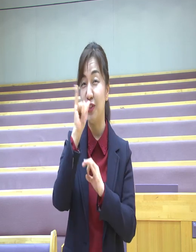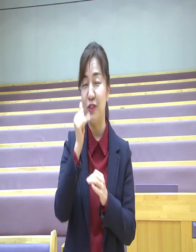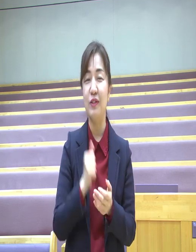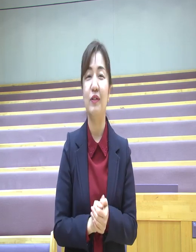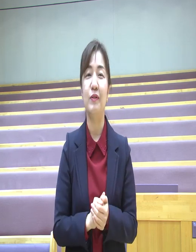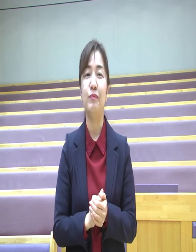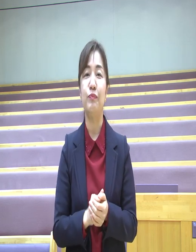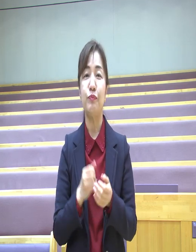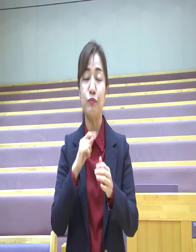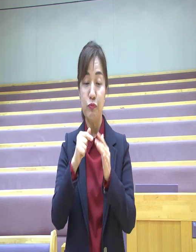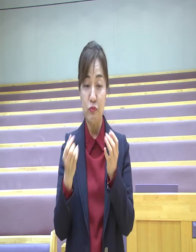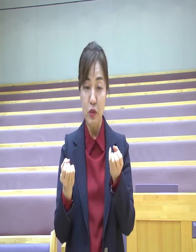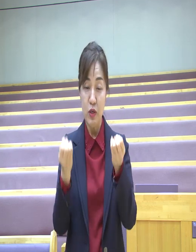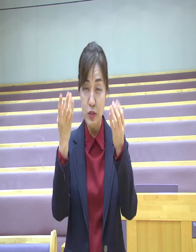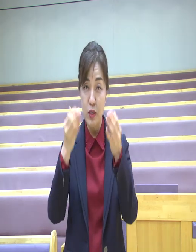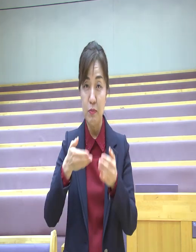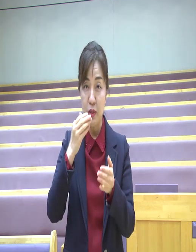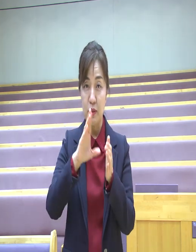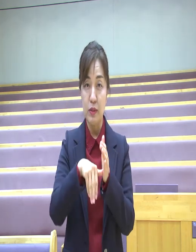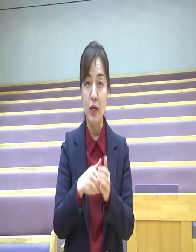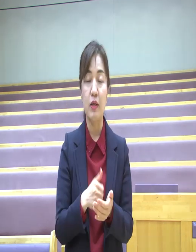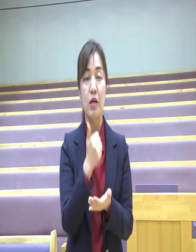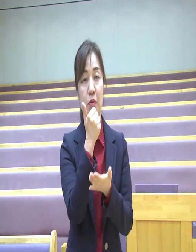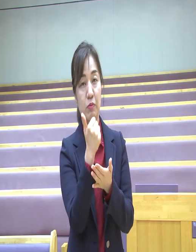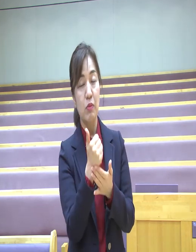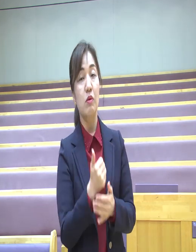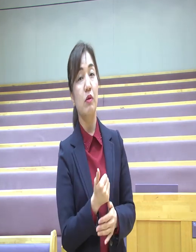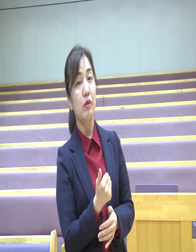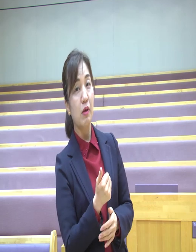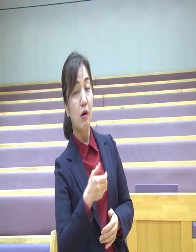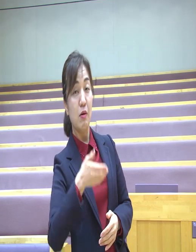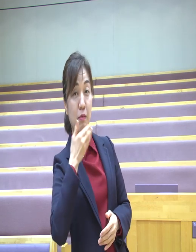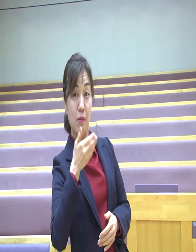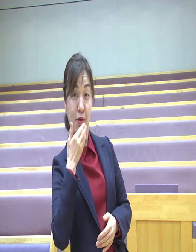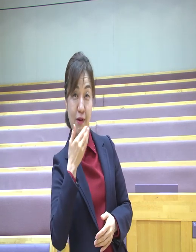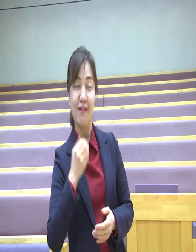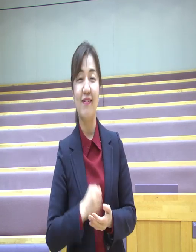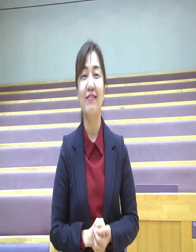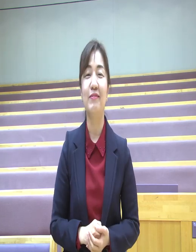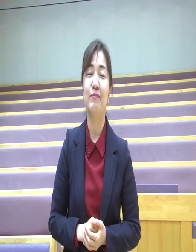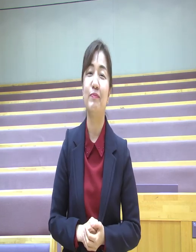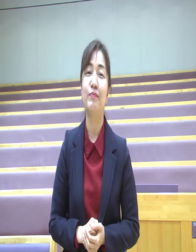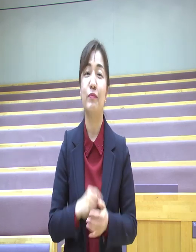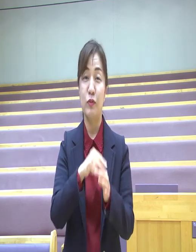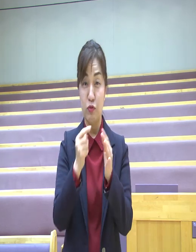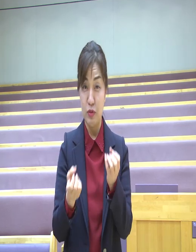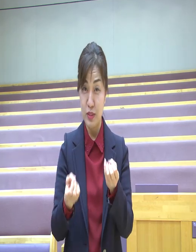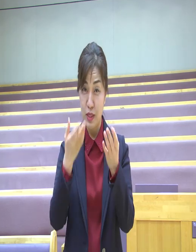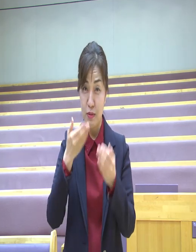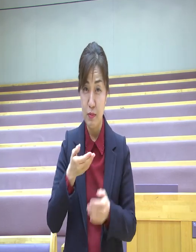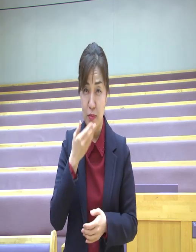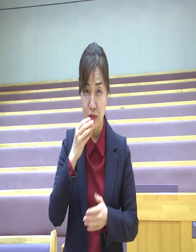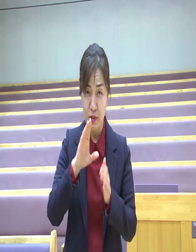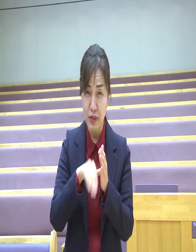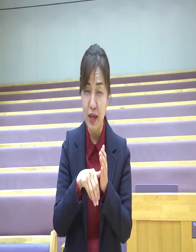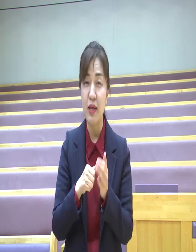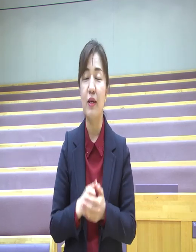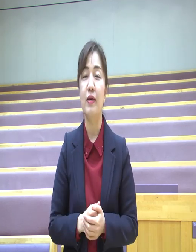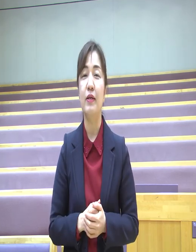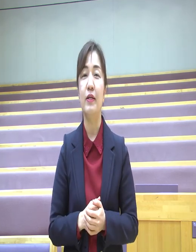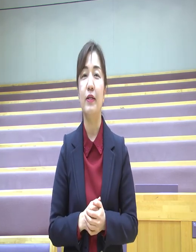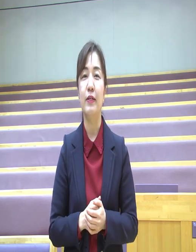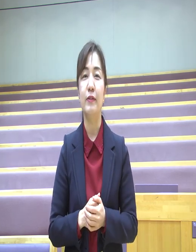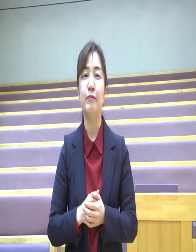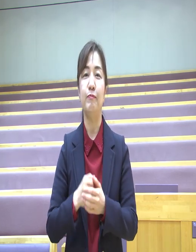비스듬하게 누워서 또 이렇게 기대어서 이제 식사를 하게 되는데요. 유월절 식사에는 하나의